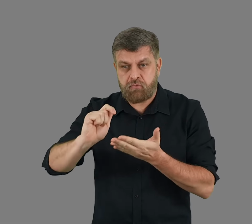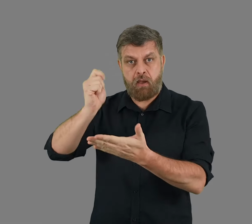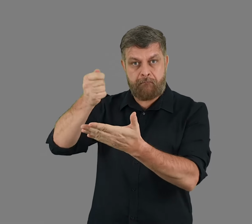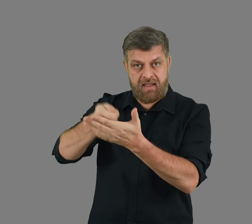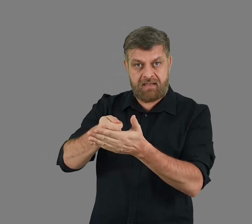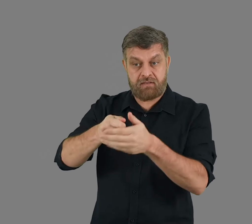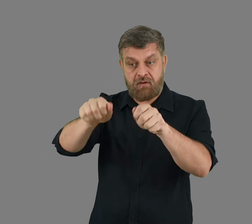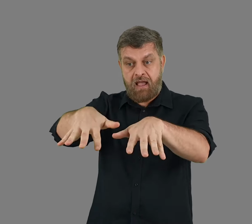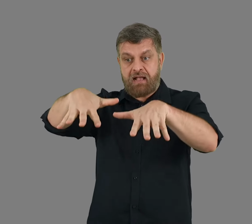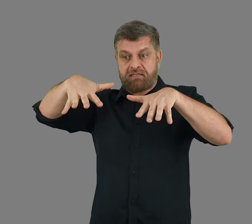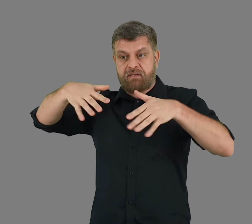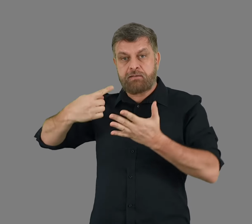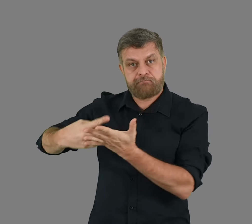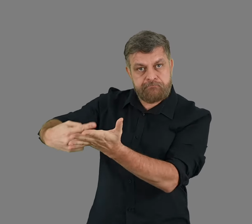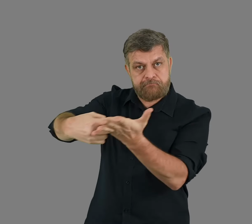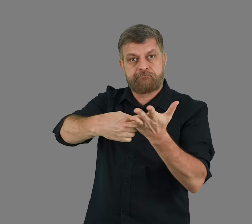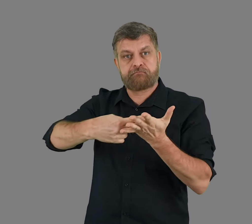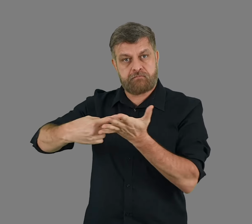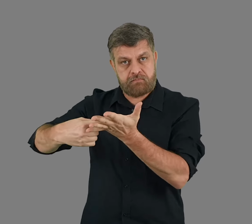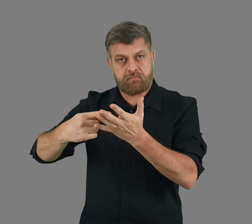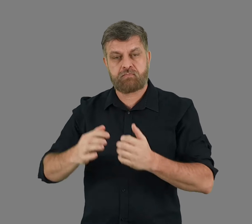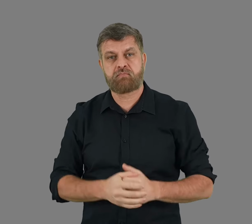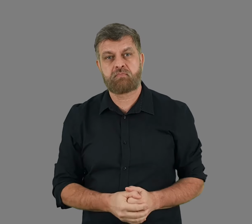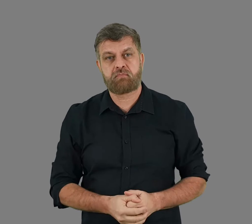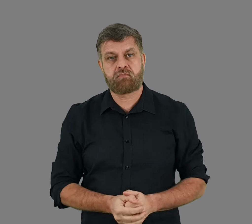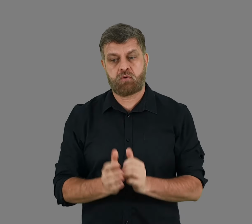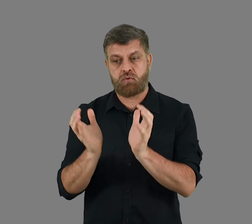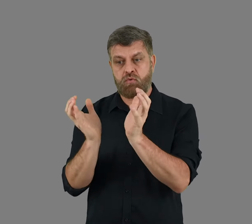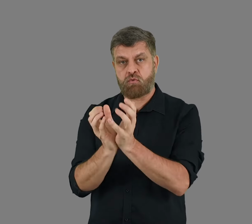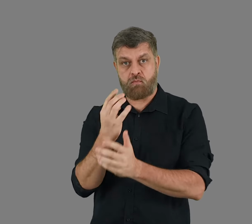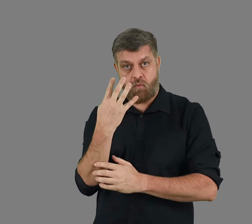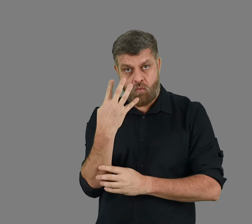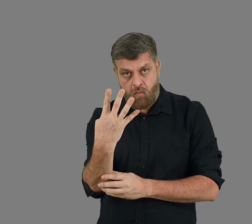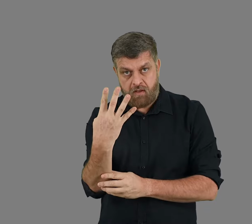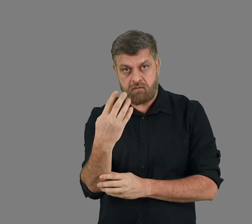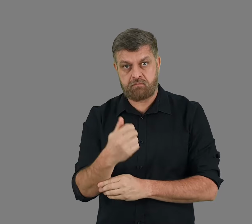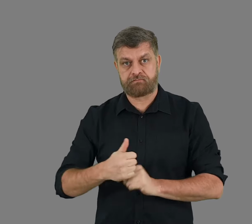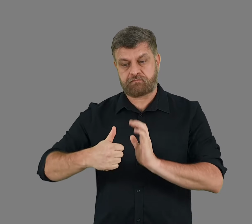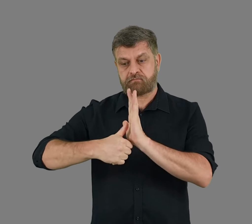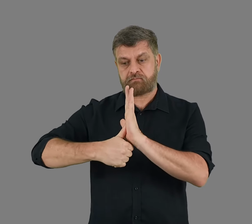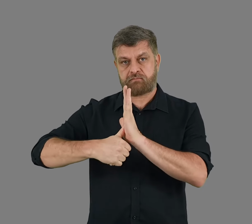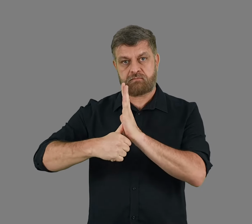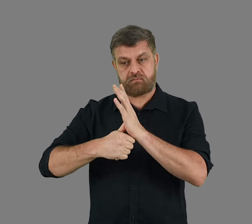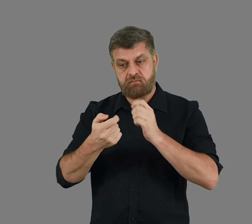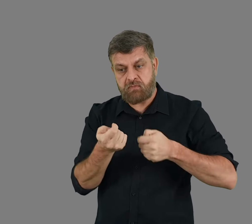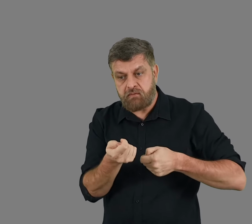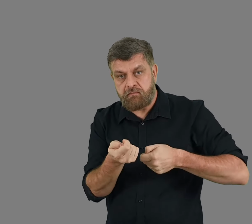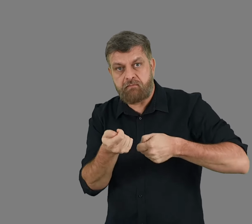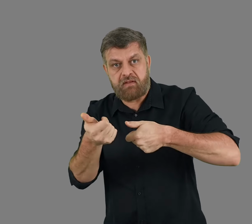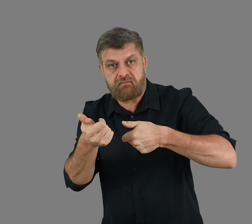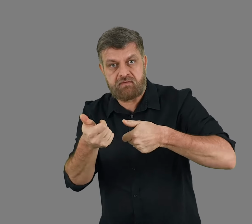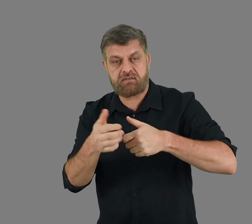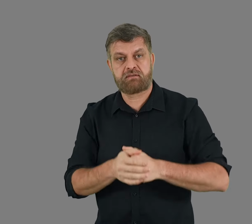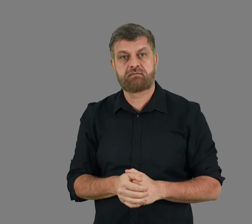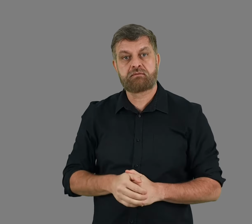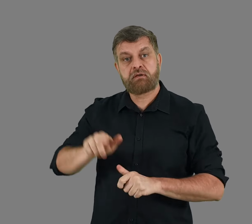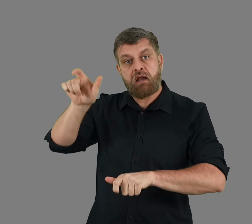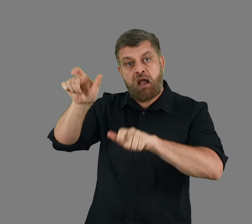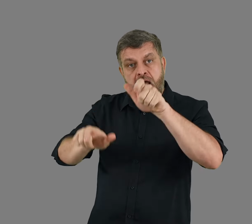Assembleia Geral. 4. Associados beneficiários, os que recebem